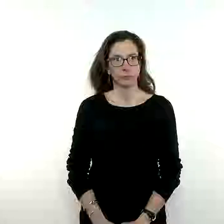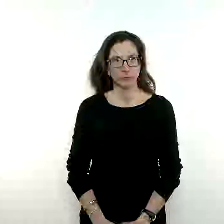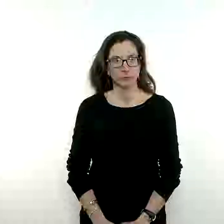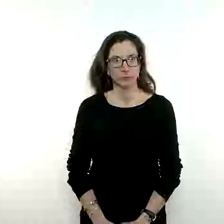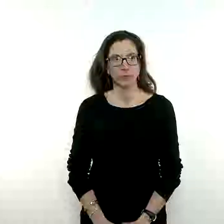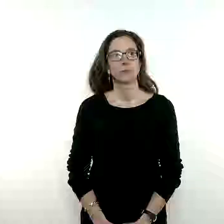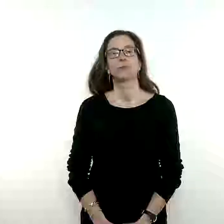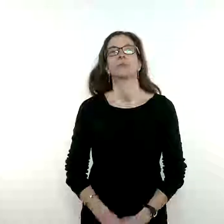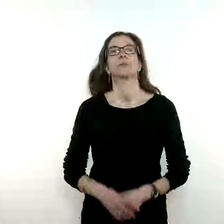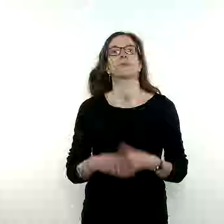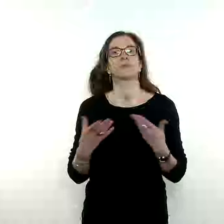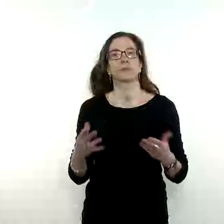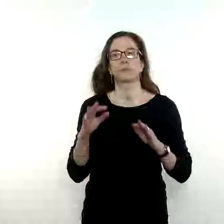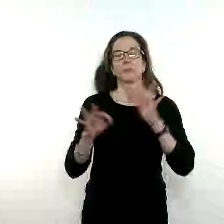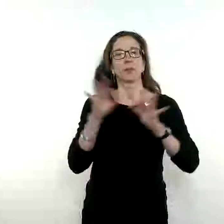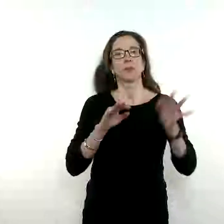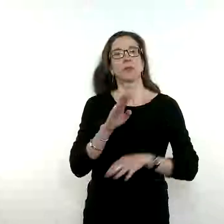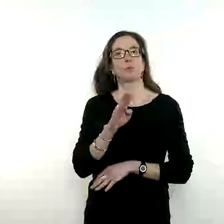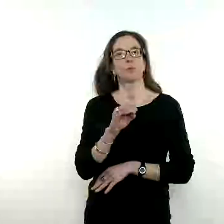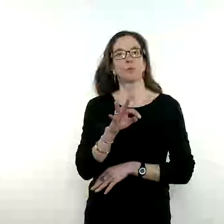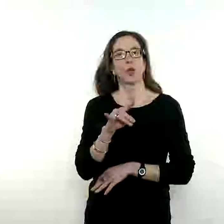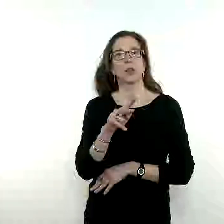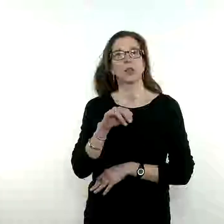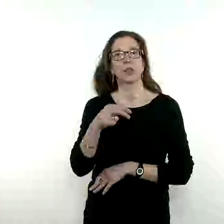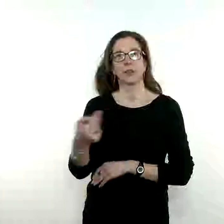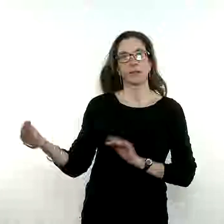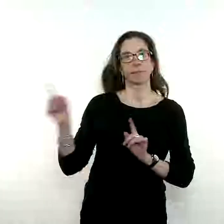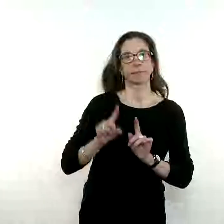Mademoiselle Botkin de bien vouloir nous rejoindre à la tribune pour faire l'appel.